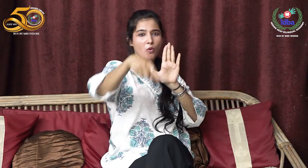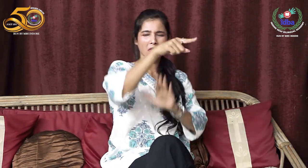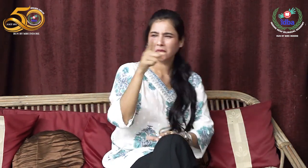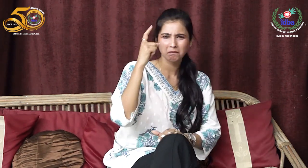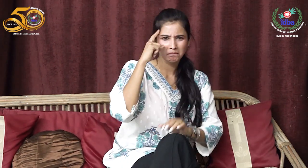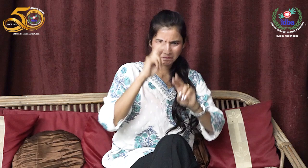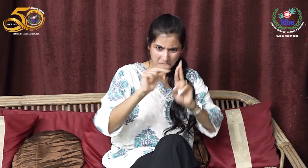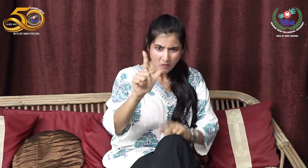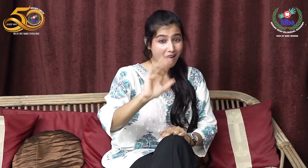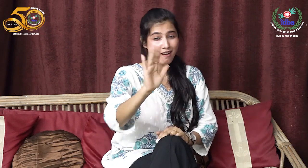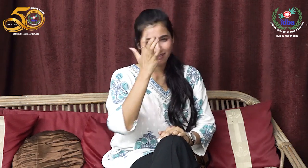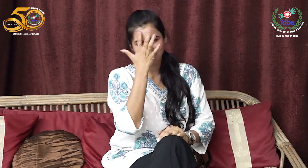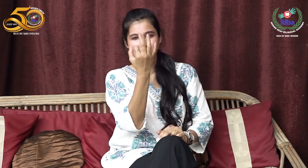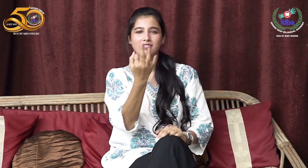अपना सीखा, देखा, करा।